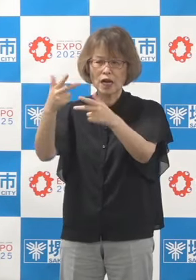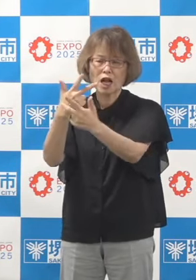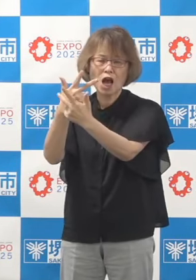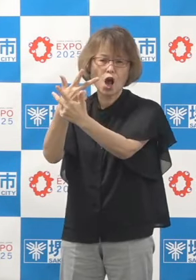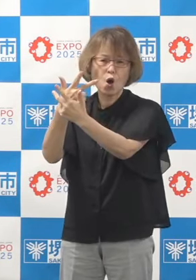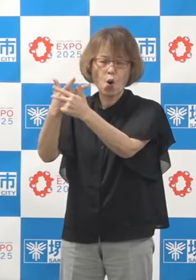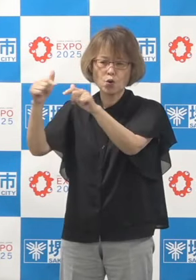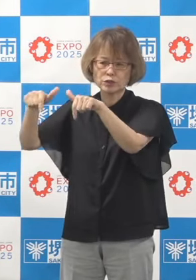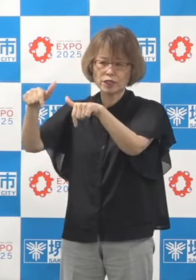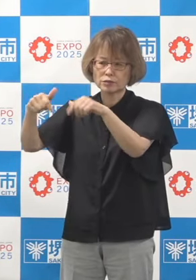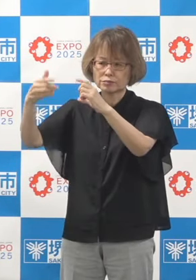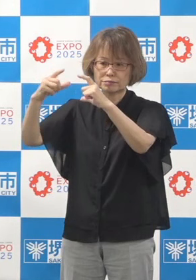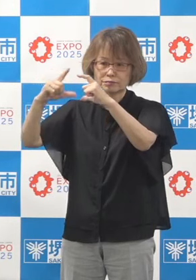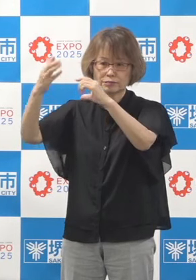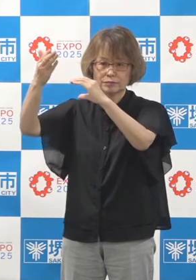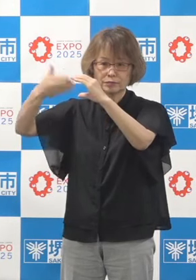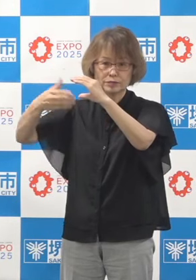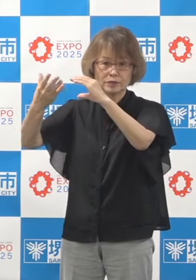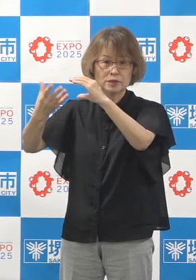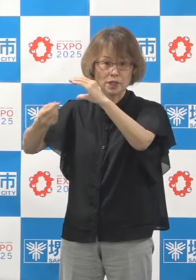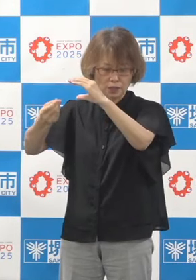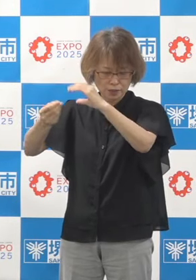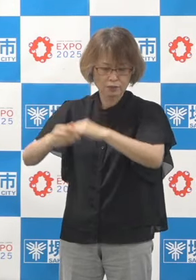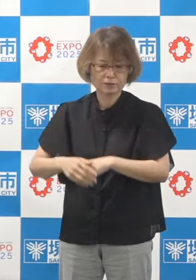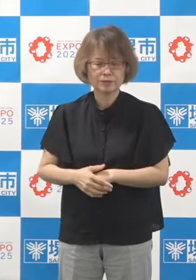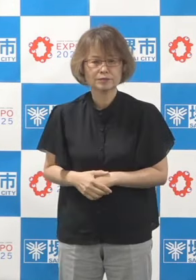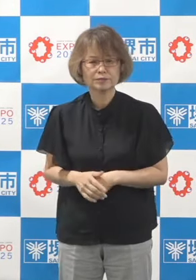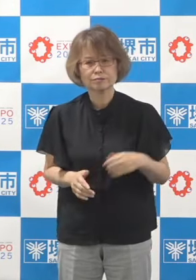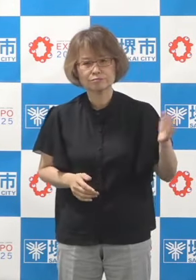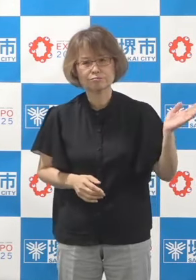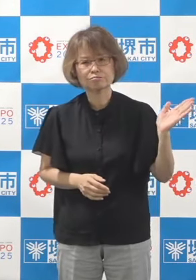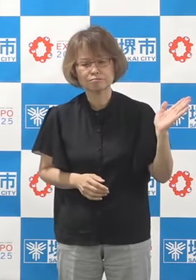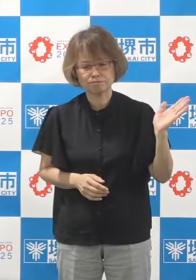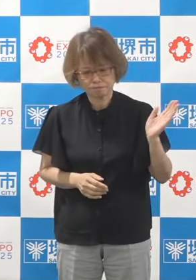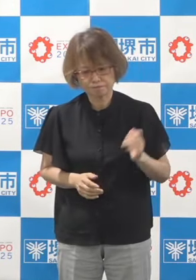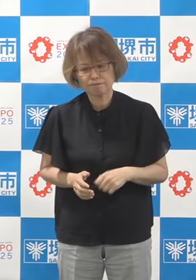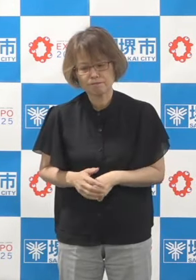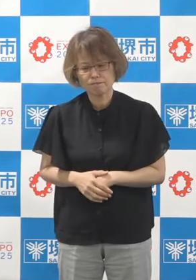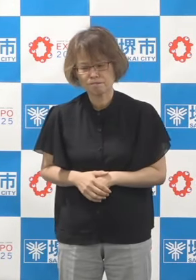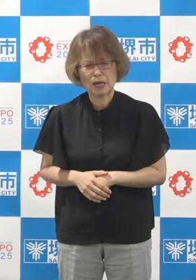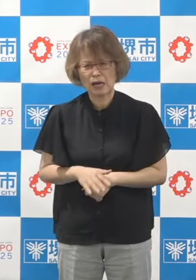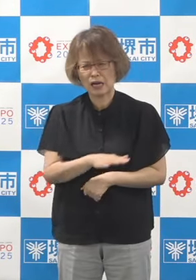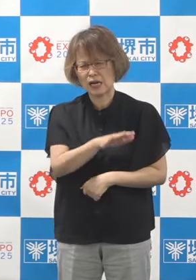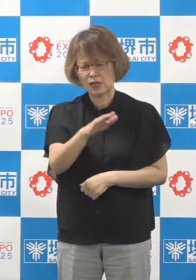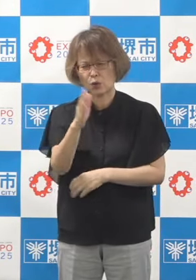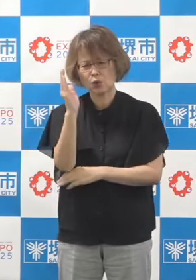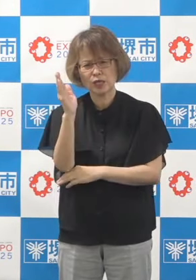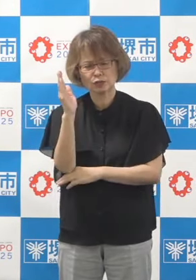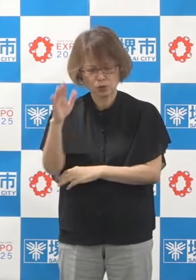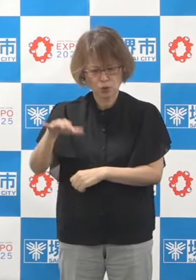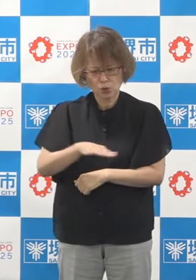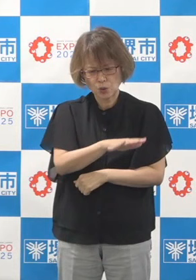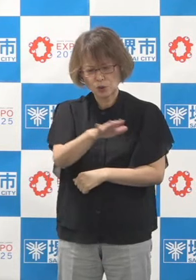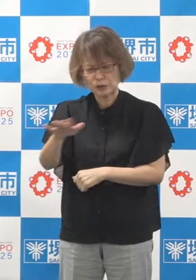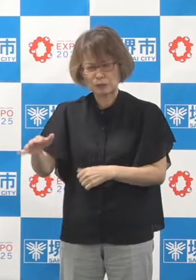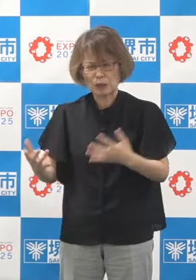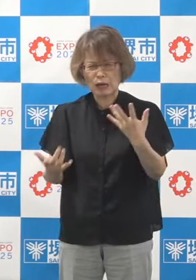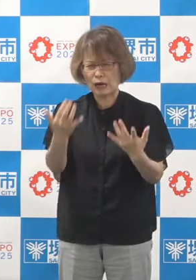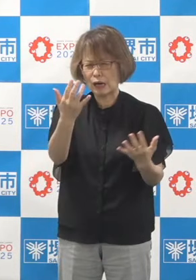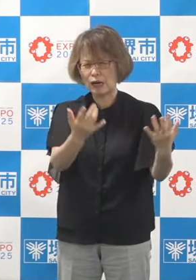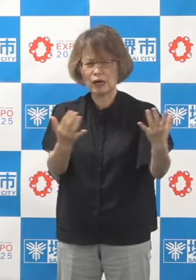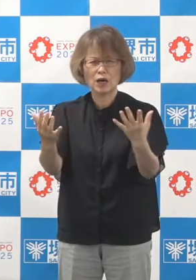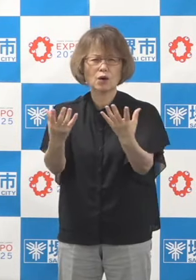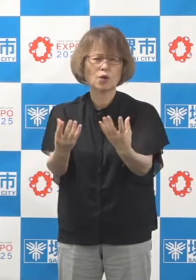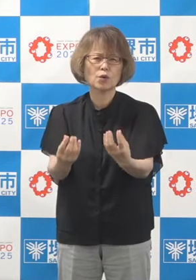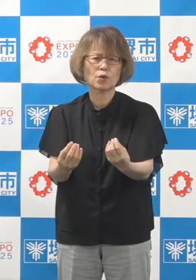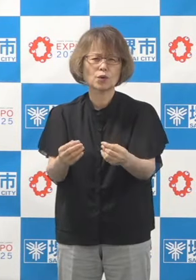に撮影されたものです。ご覧の通り、堺市役所の周辺ももう焼け野原と言える状況になっ